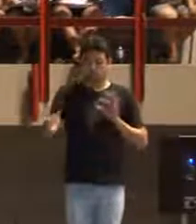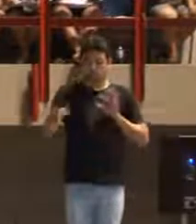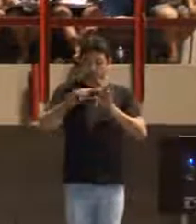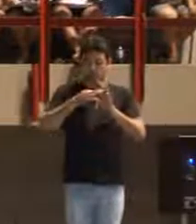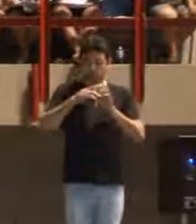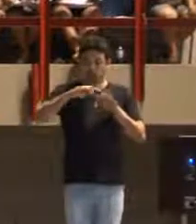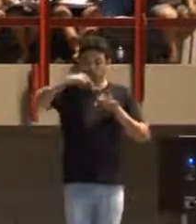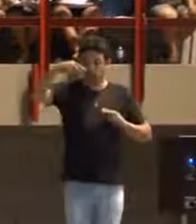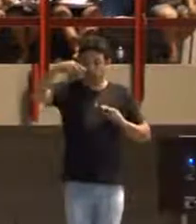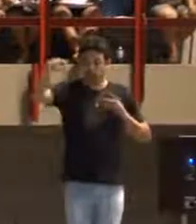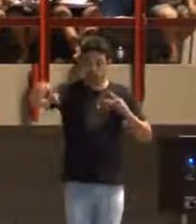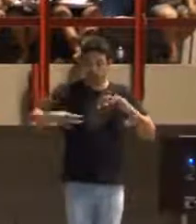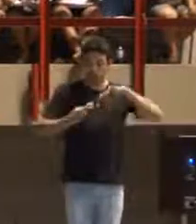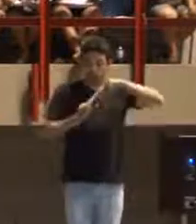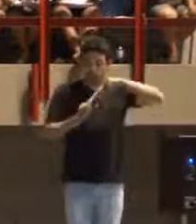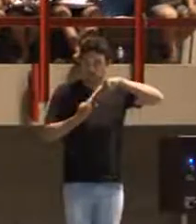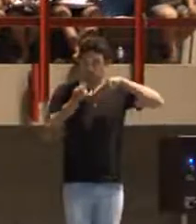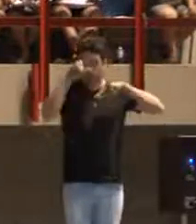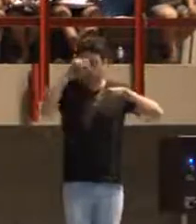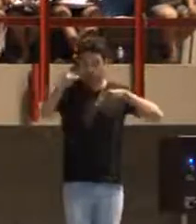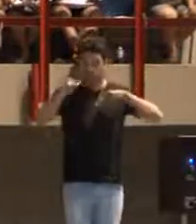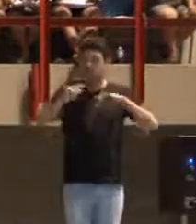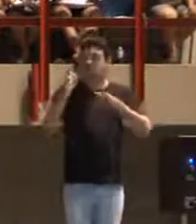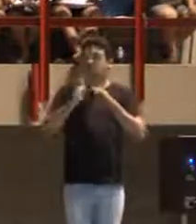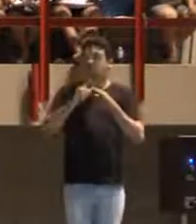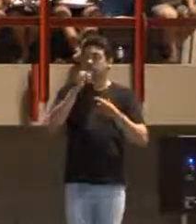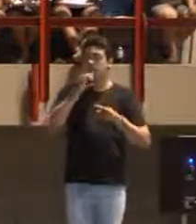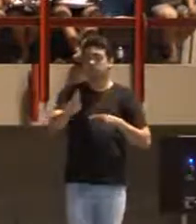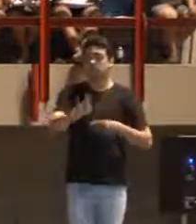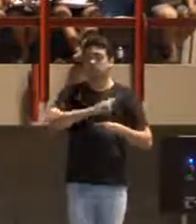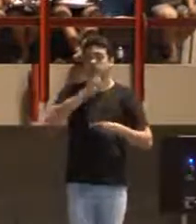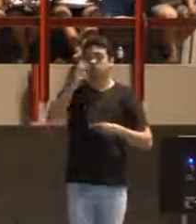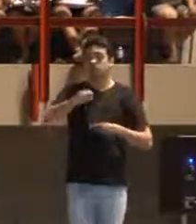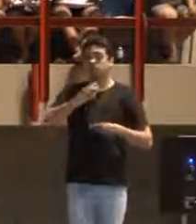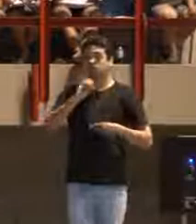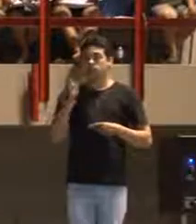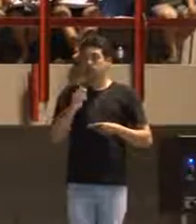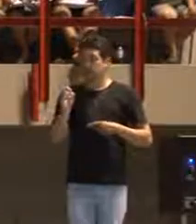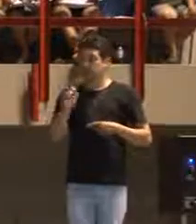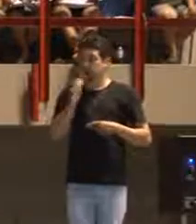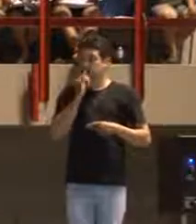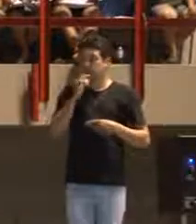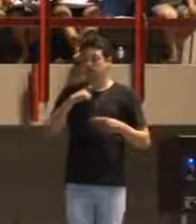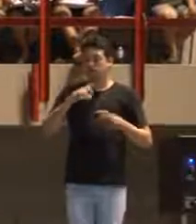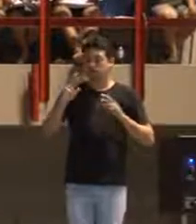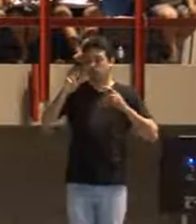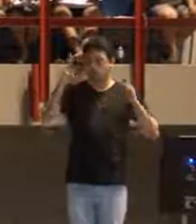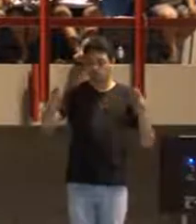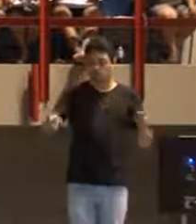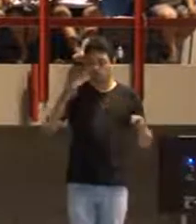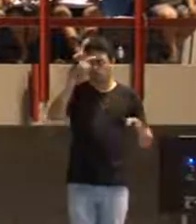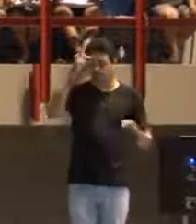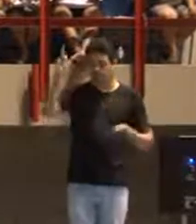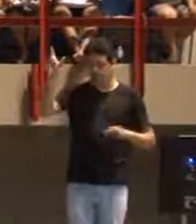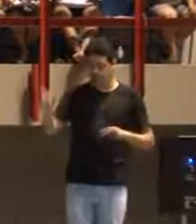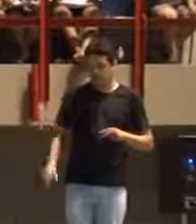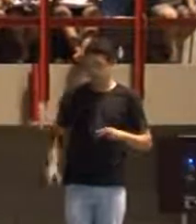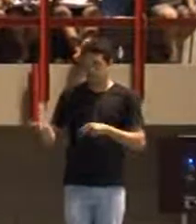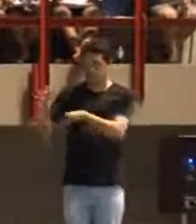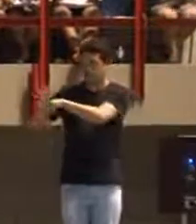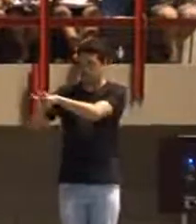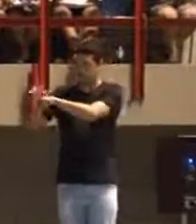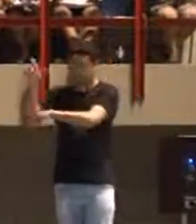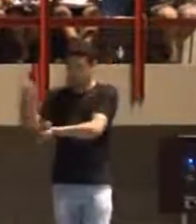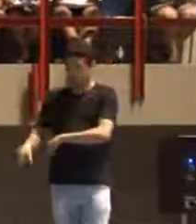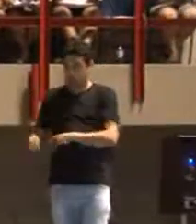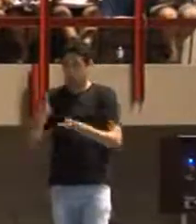DNA. Deixa eu fazer uma pergunta. Me digam sim ou não. Existe diferença entre a pessoa aidética